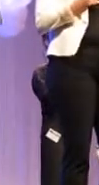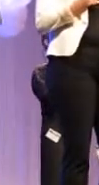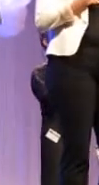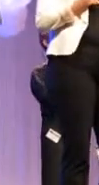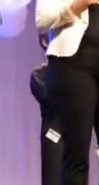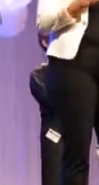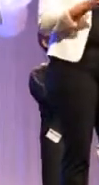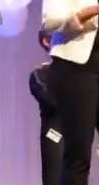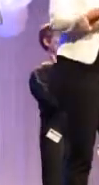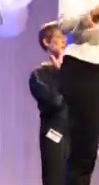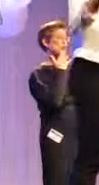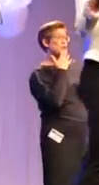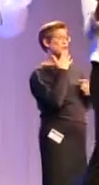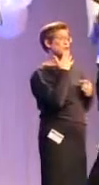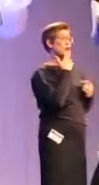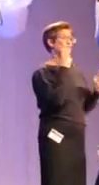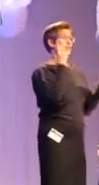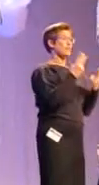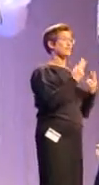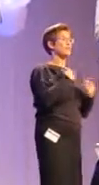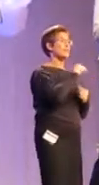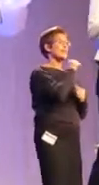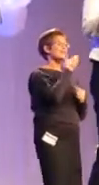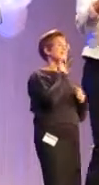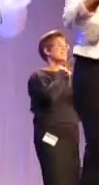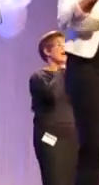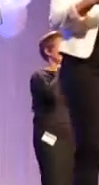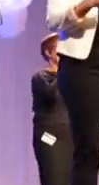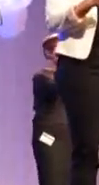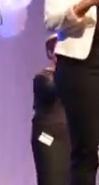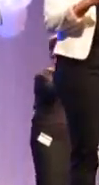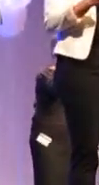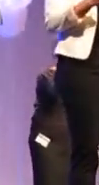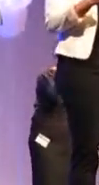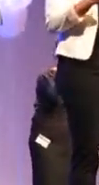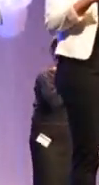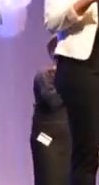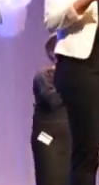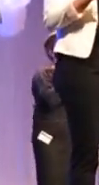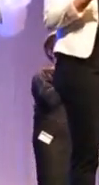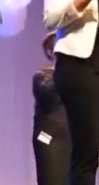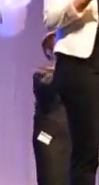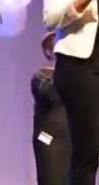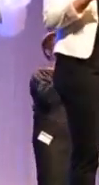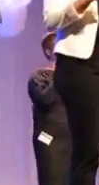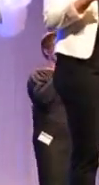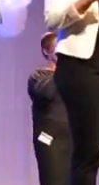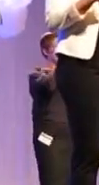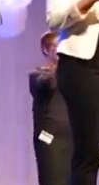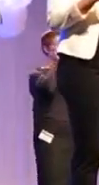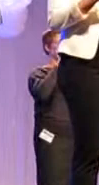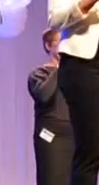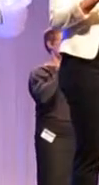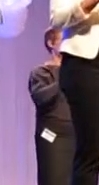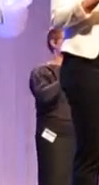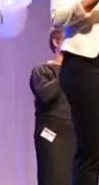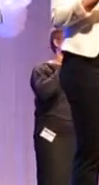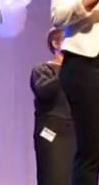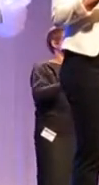någons mamma, så tar jag gärna det. Jag är svärmorsdrömmen. Ja, det är du kanske lite för gammal för att ha en.